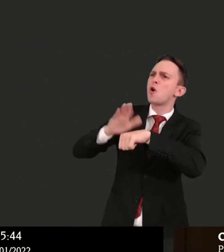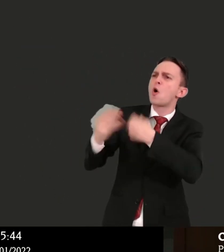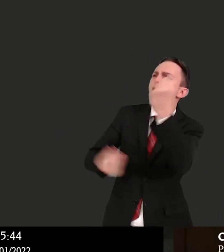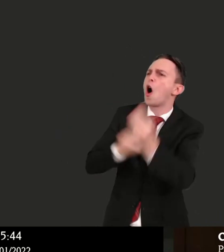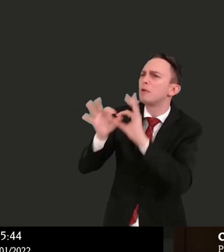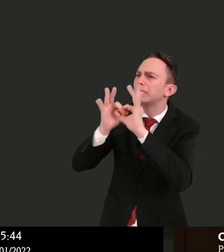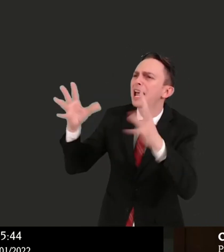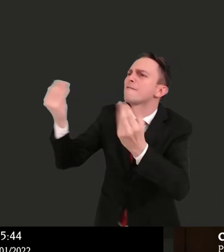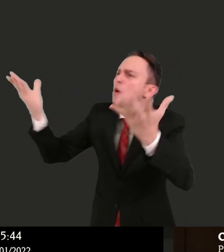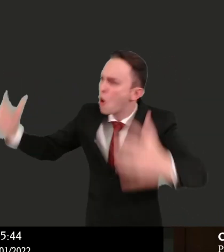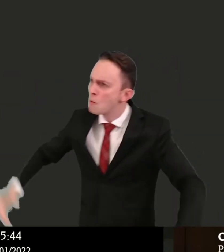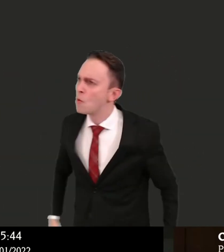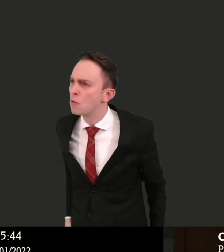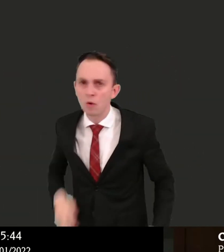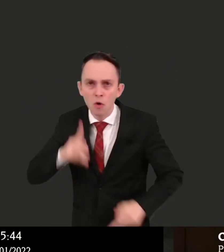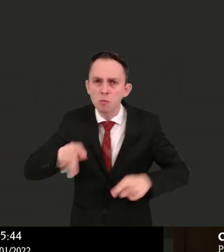Que autoridade é essa?